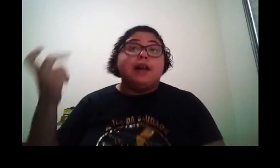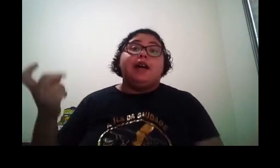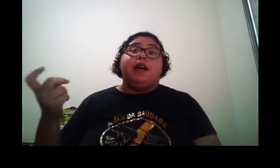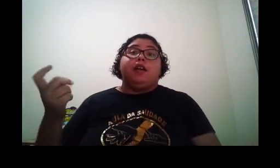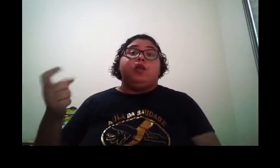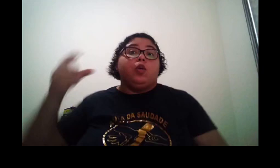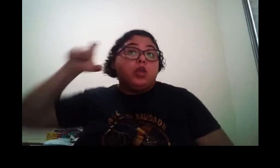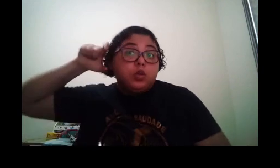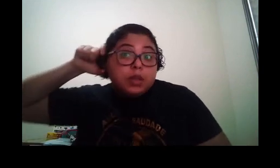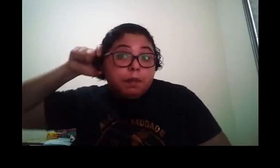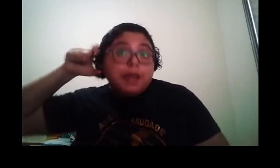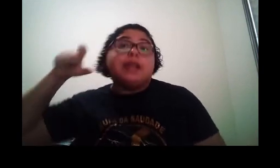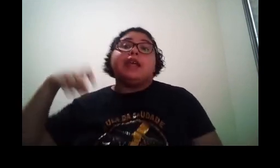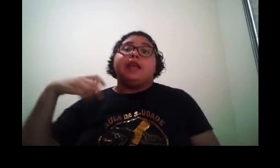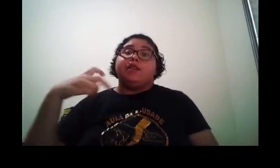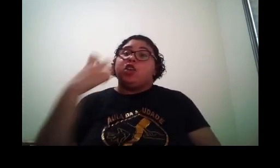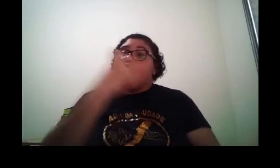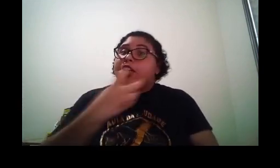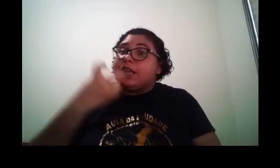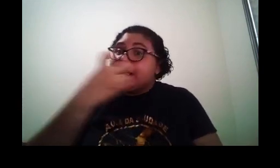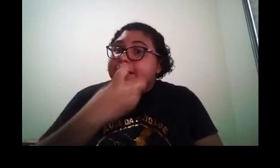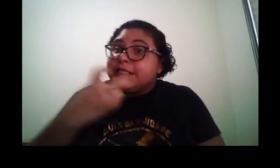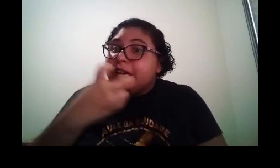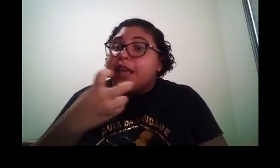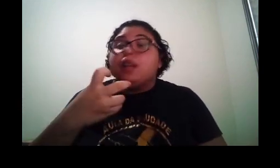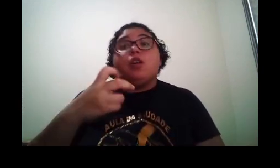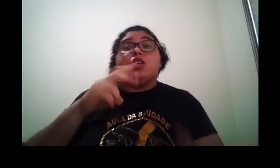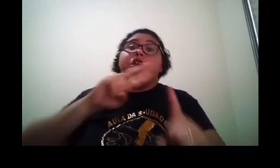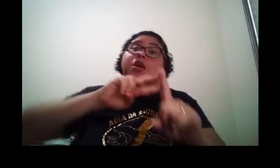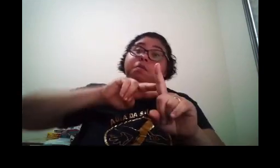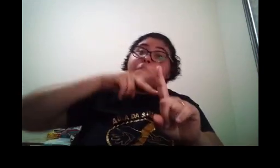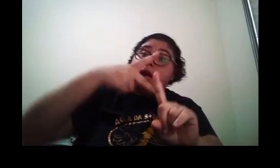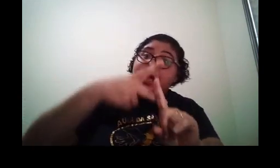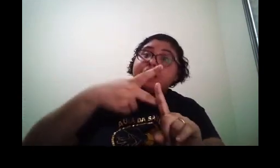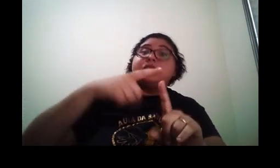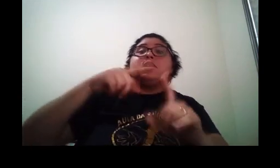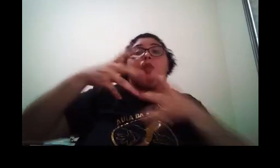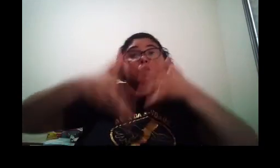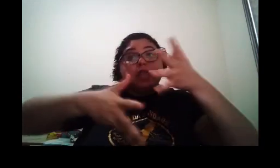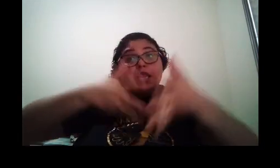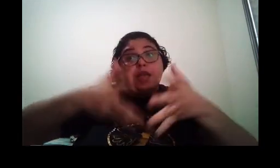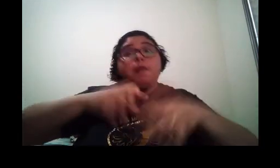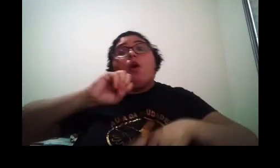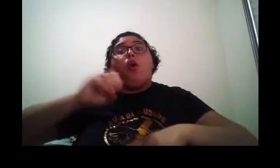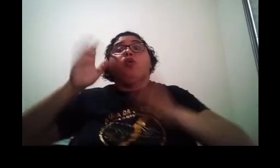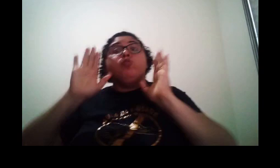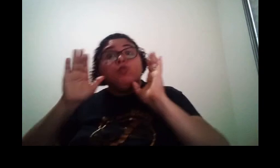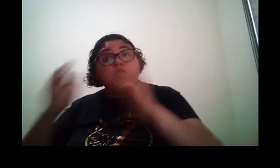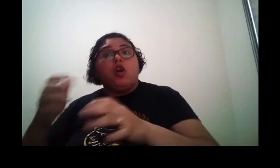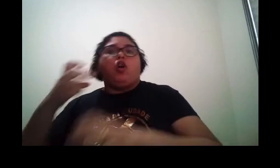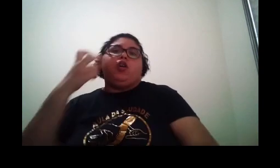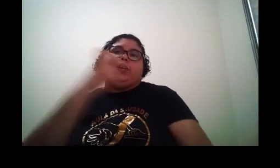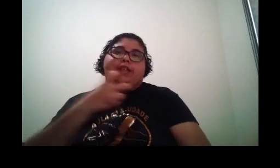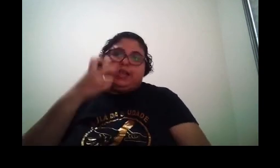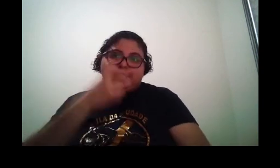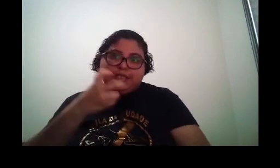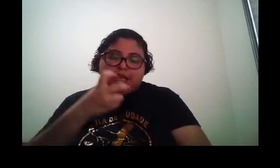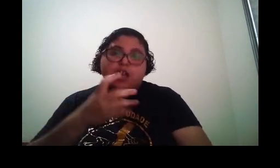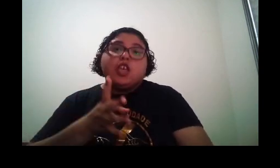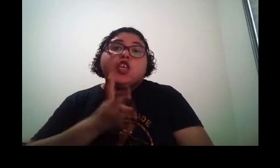ou um surdo oralizado, ou um surdo oralizado que usa a língua de sinais, né? Então,